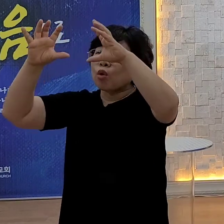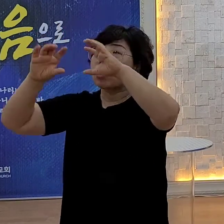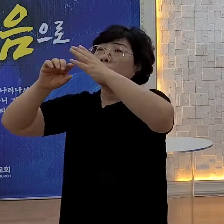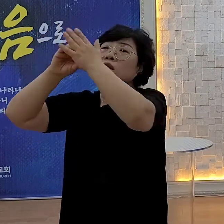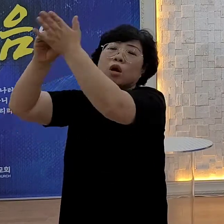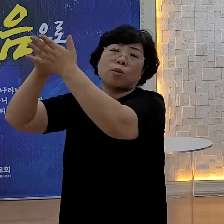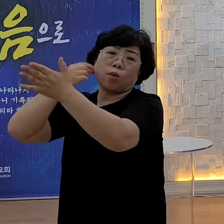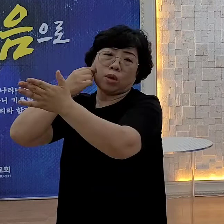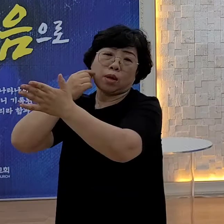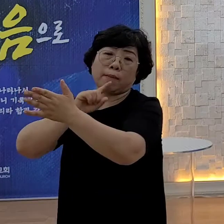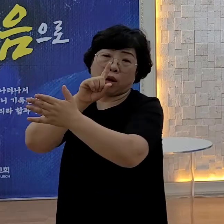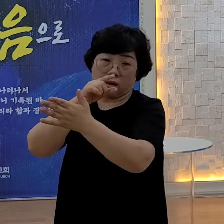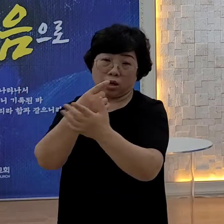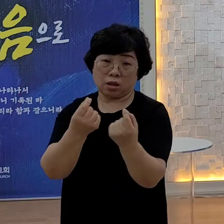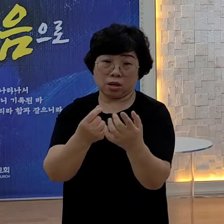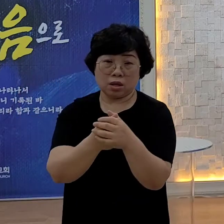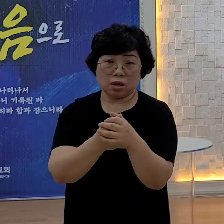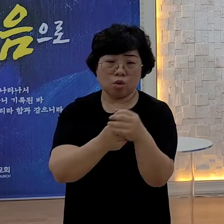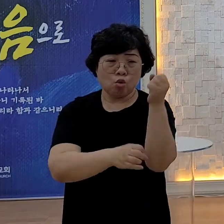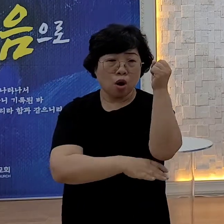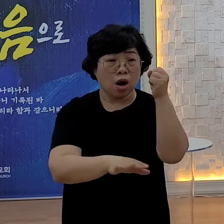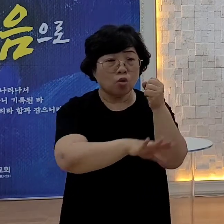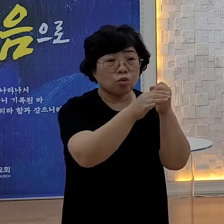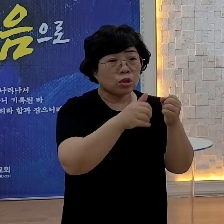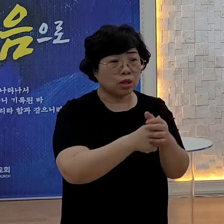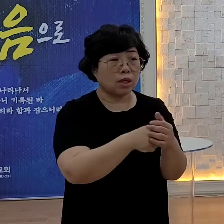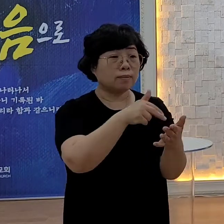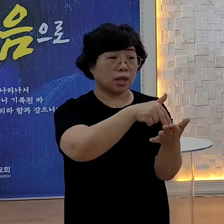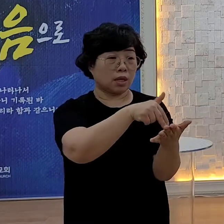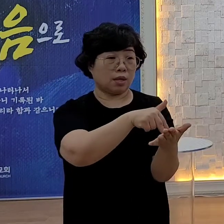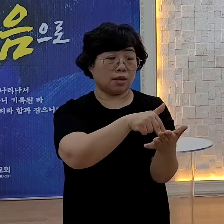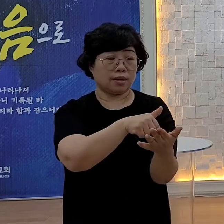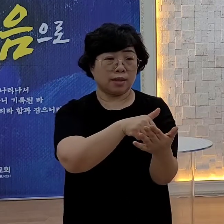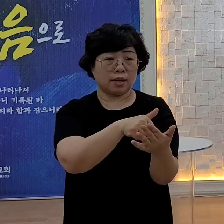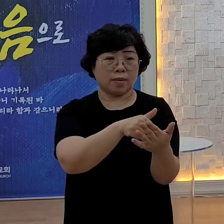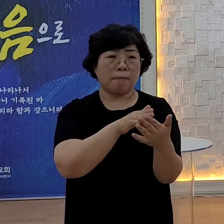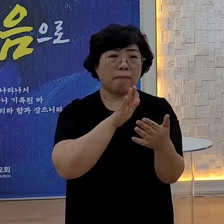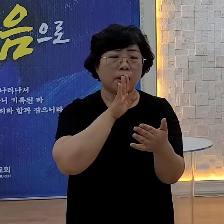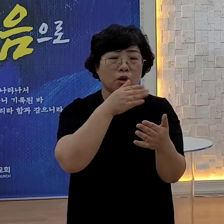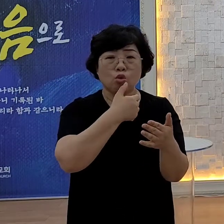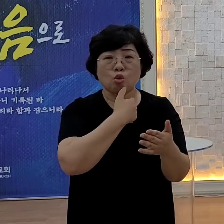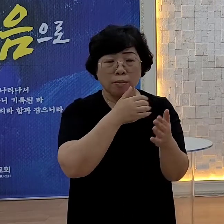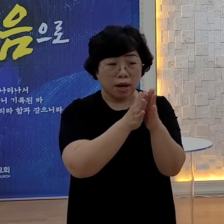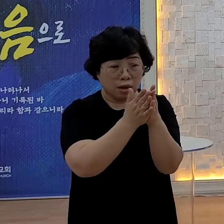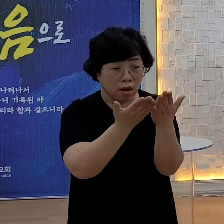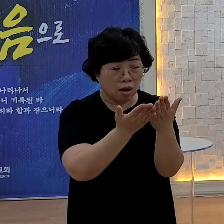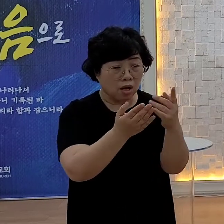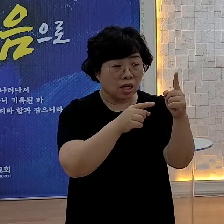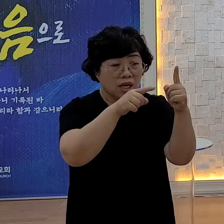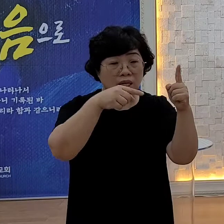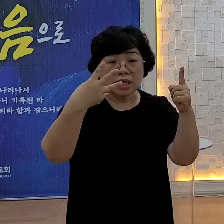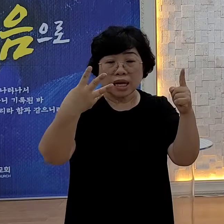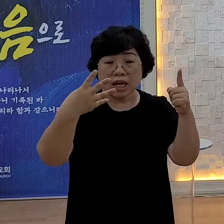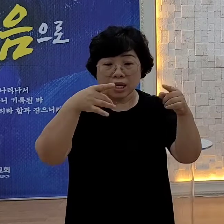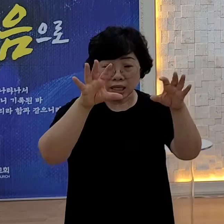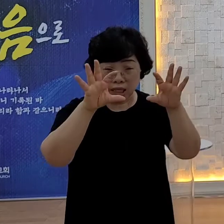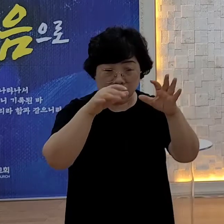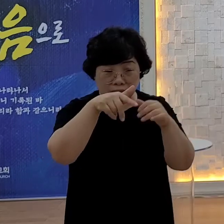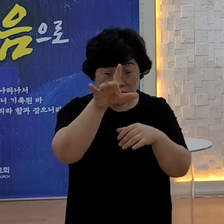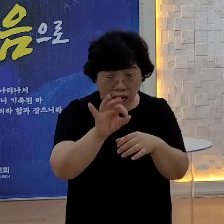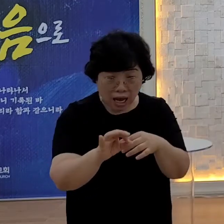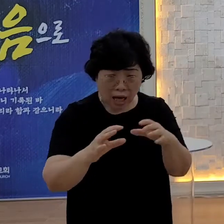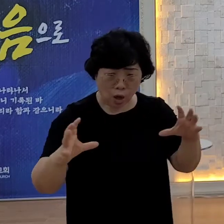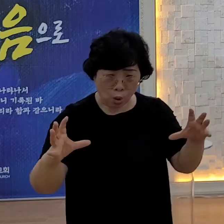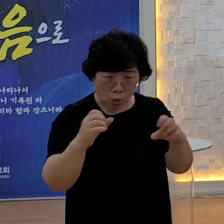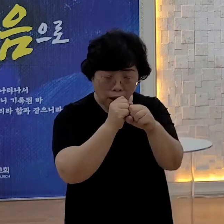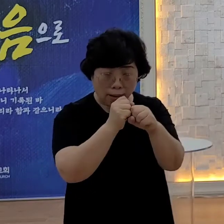없다는 뜻입니다. 원래 우리가 그런 존재였다는 거예요. 이게 로마서가 말하고자 하는 요점이다. 전부